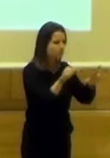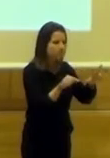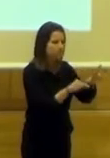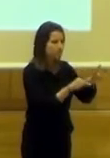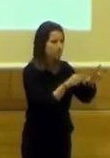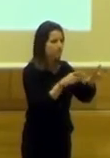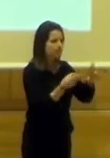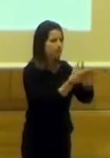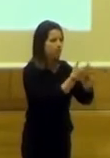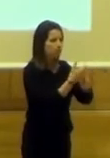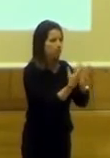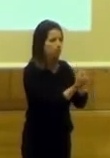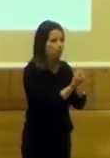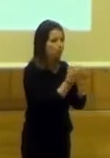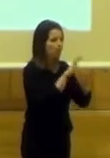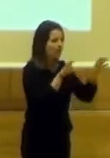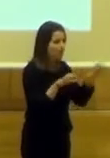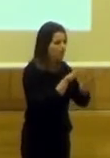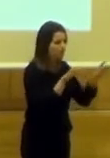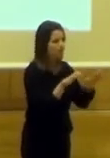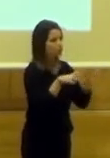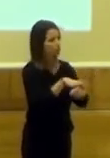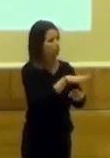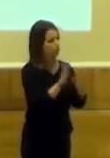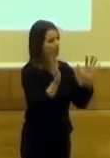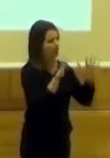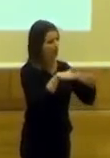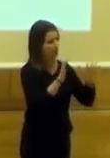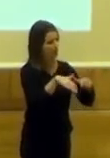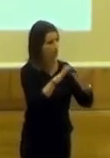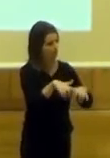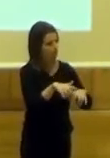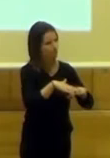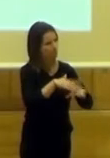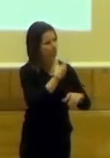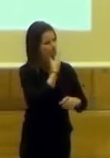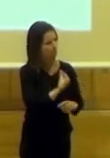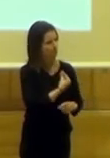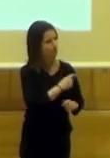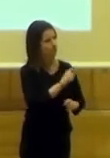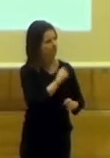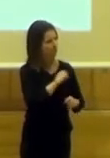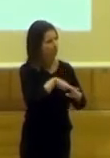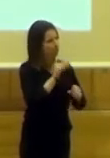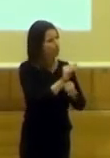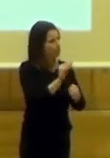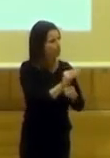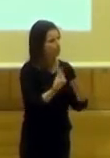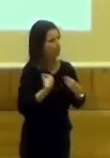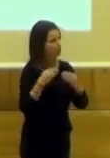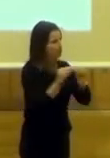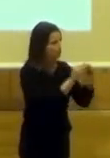todas aquellas dotaciones, equipamientos y lugares de encuentro que facilitan el cuidado y la vida en